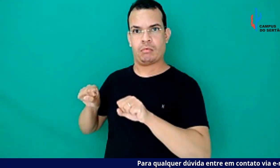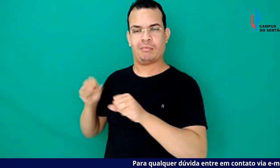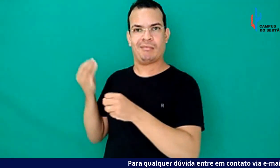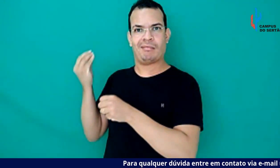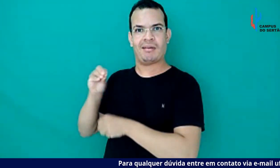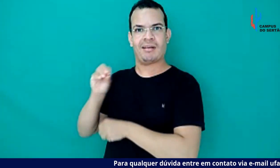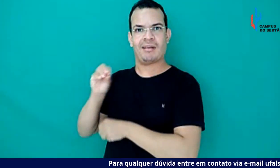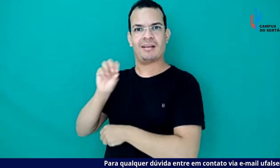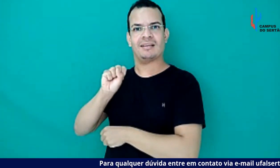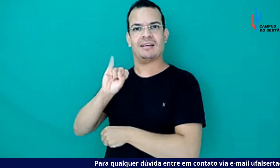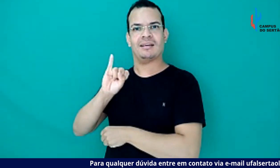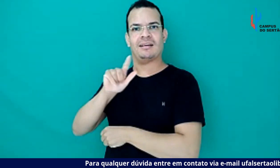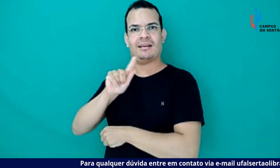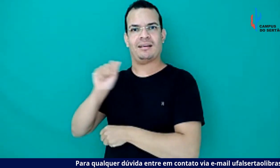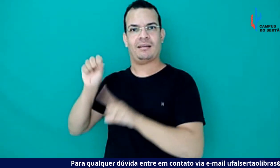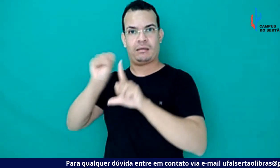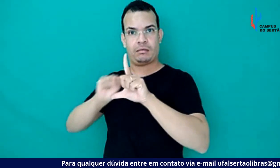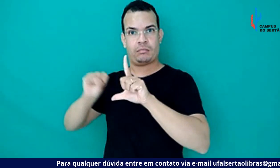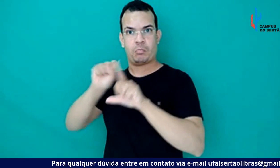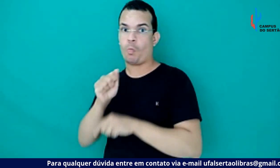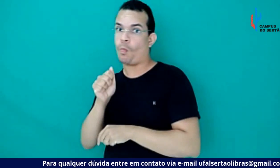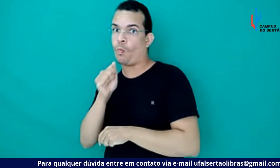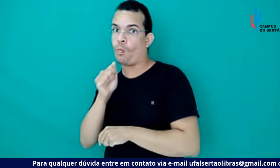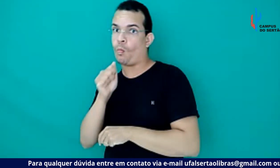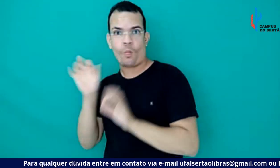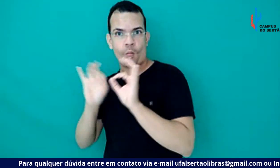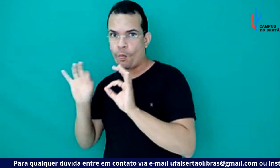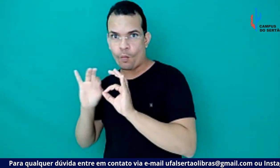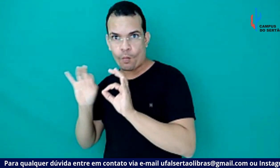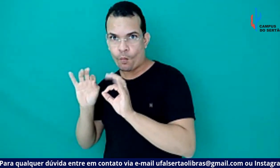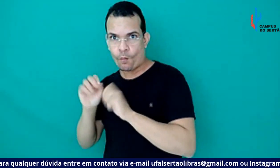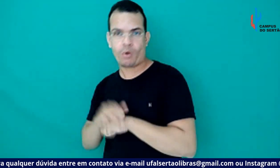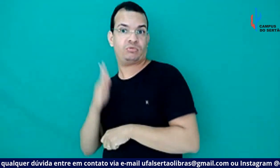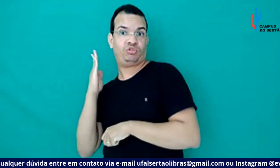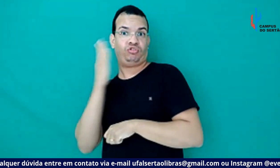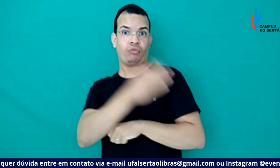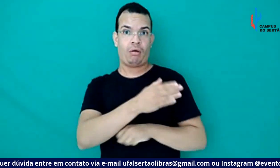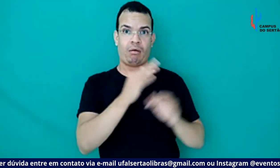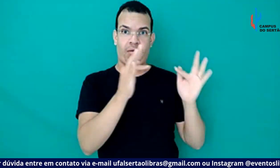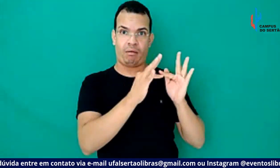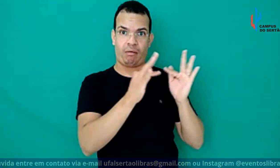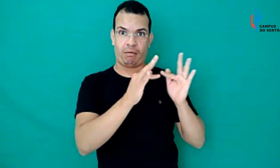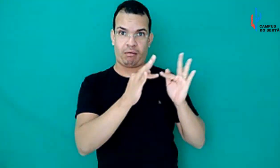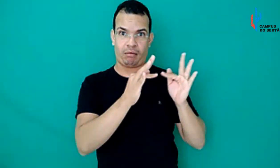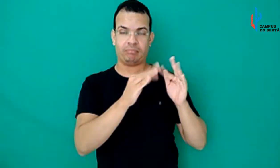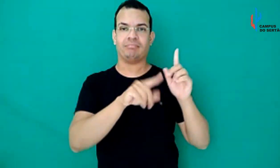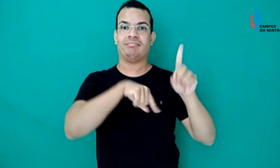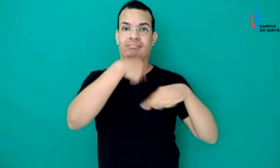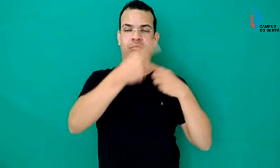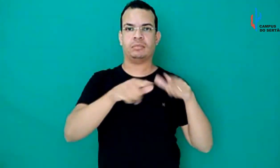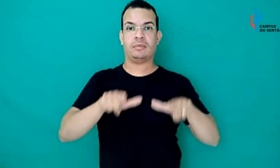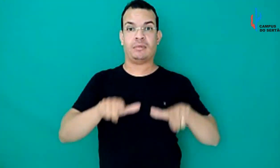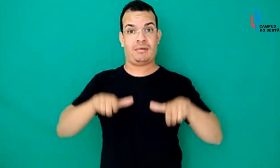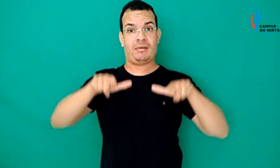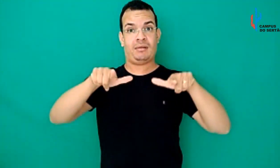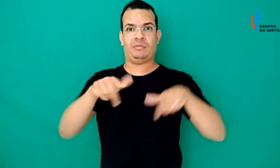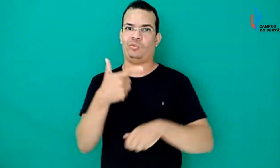será anexadas, verificadas as informações. No entanto, os que não fizeram a sua inscrição no SIGA,